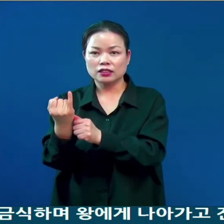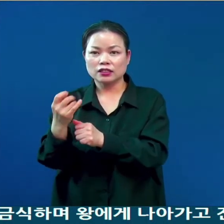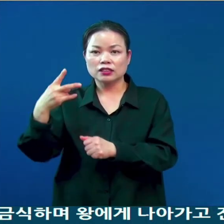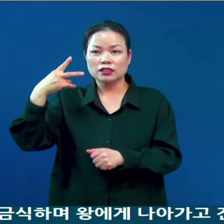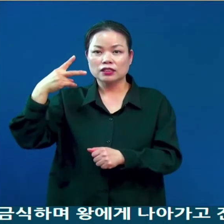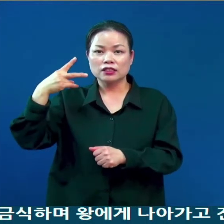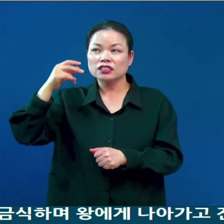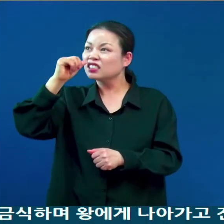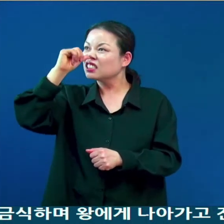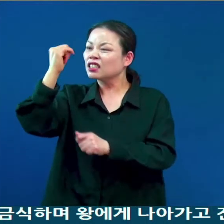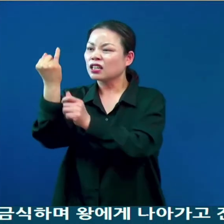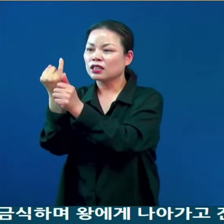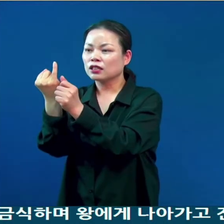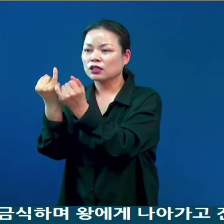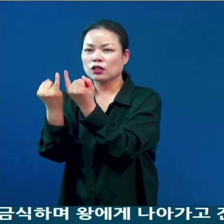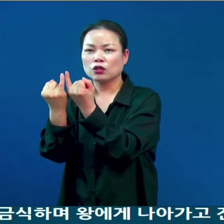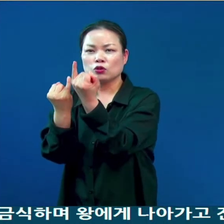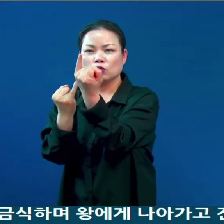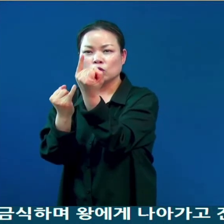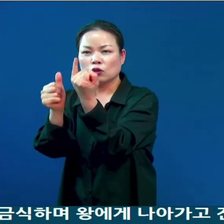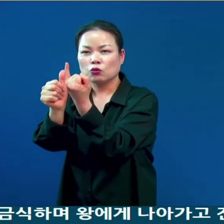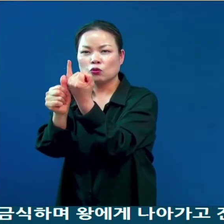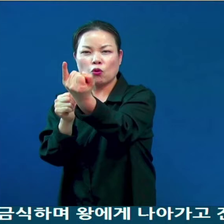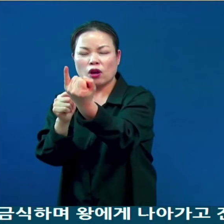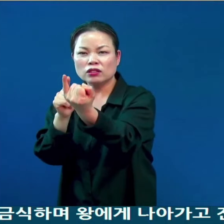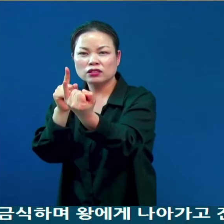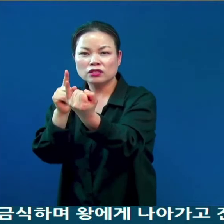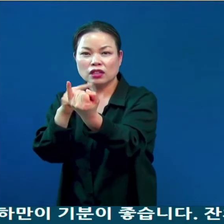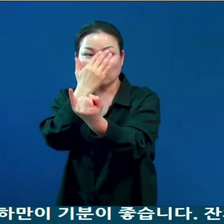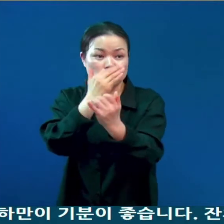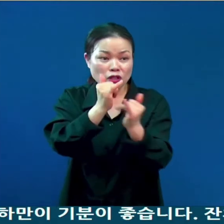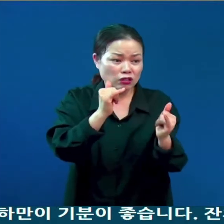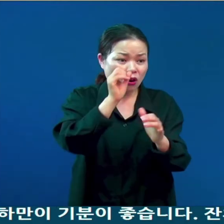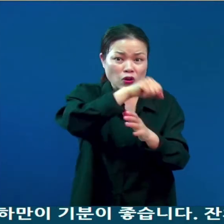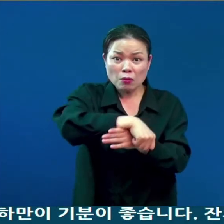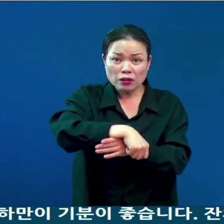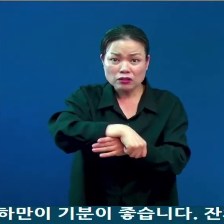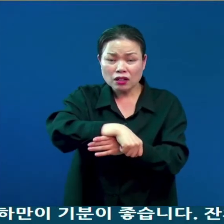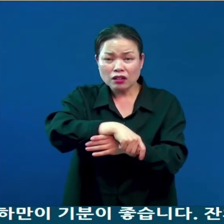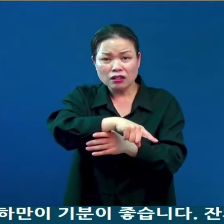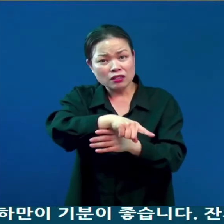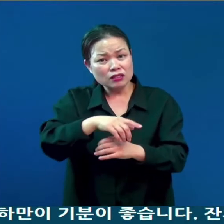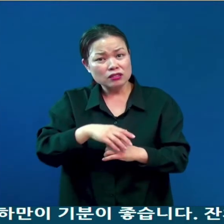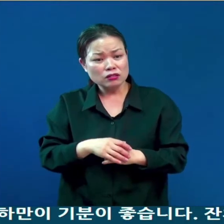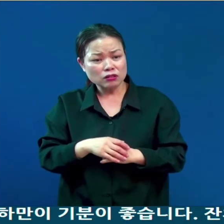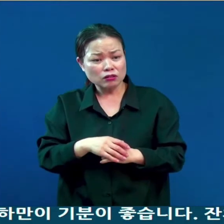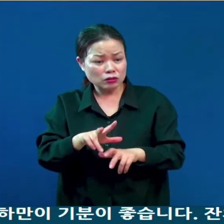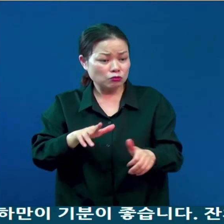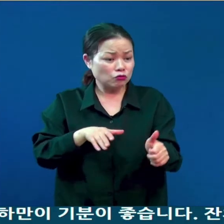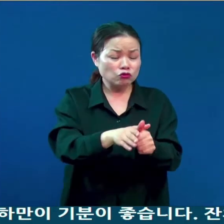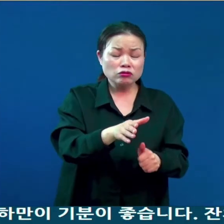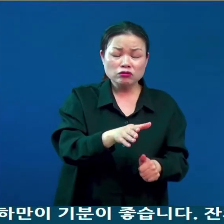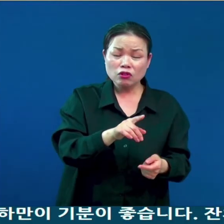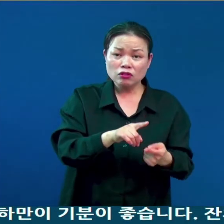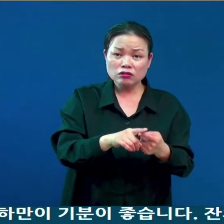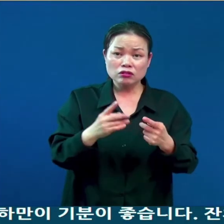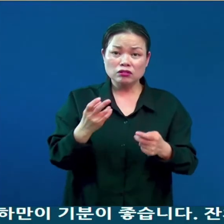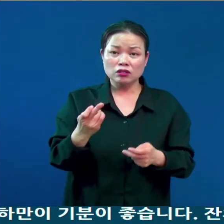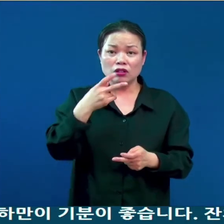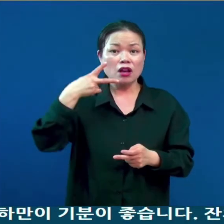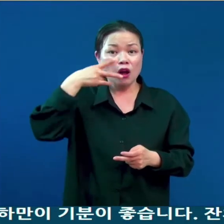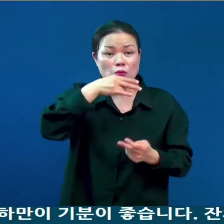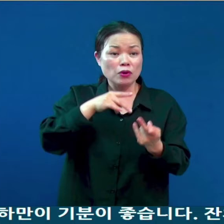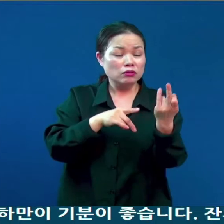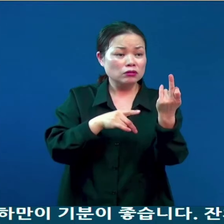합니까? 아니 유대 사람들 다 죽이는 것까지도 허락받았는데 그 사람 하나 지금 당장 죽이는 거 쉽지 않겠습니까?